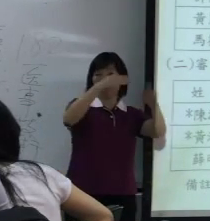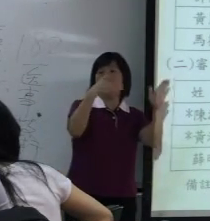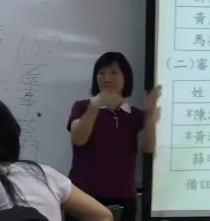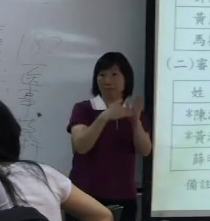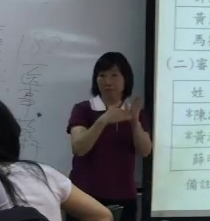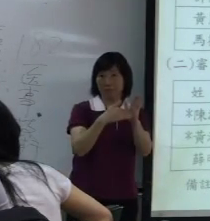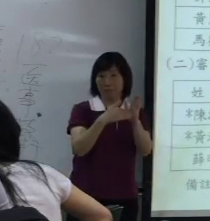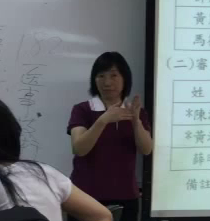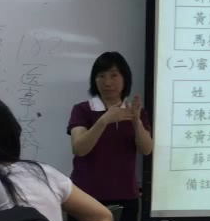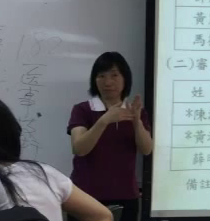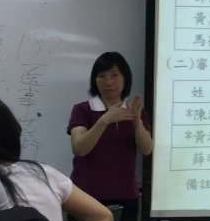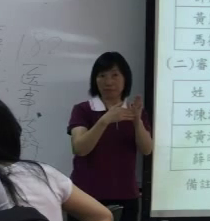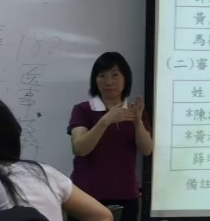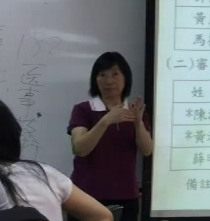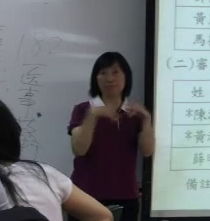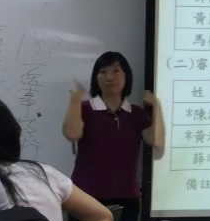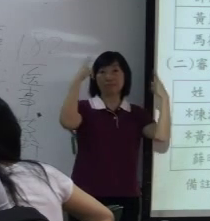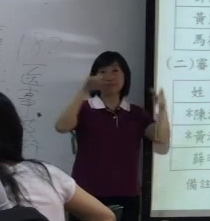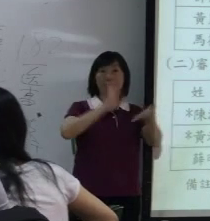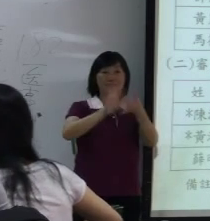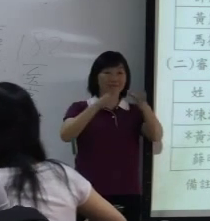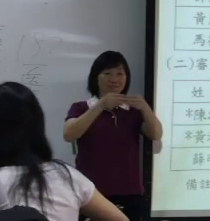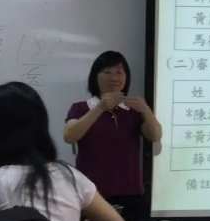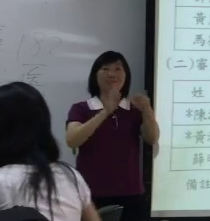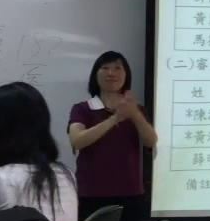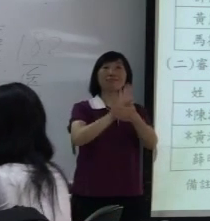个常用手语词